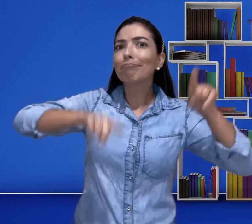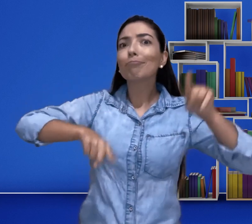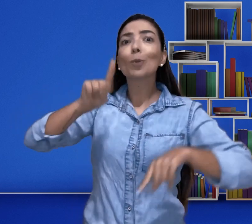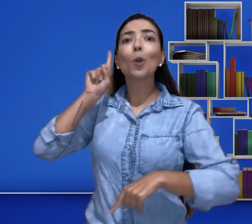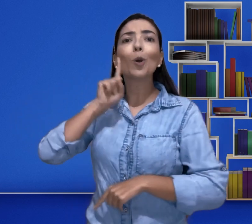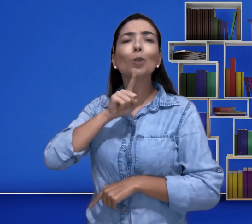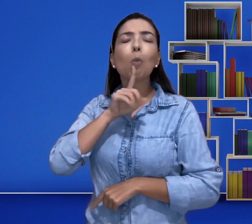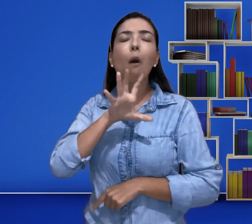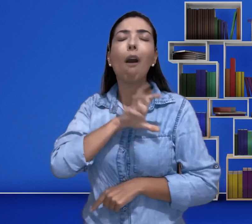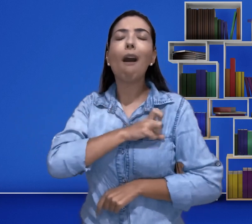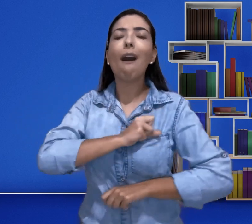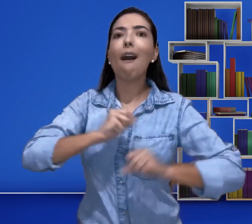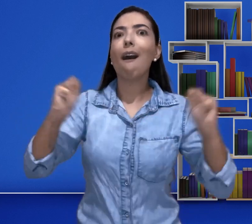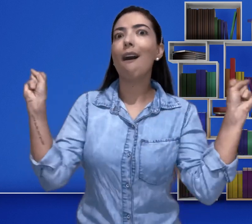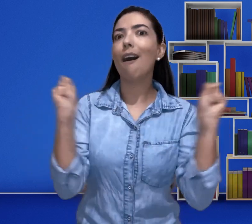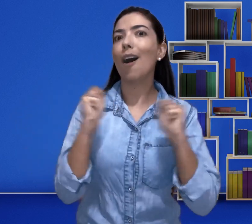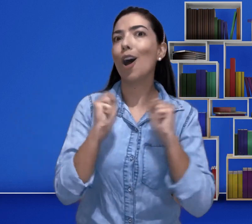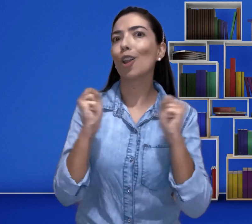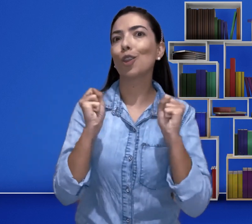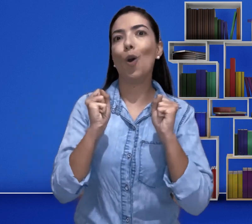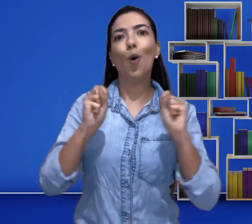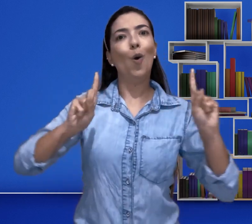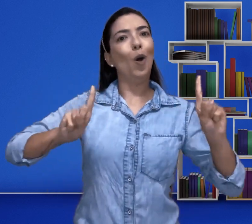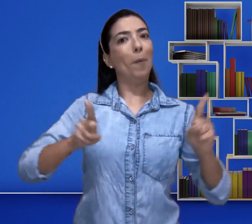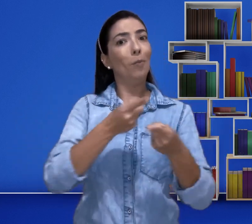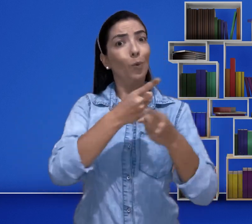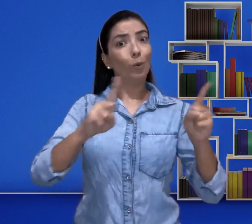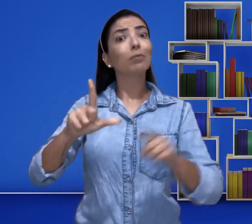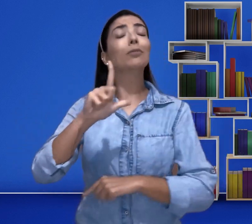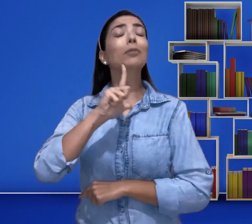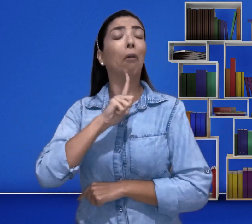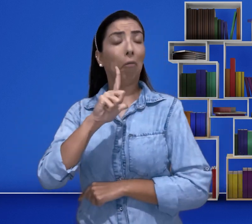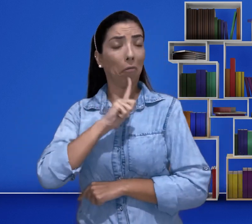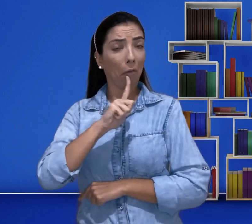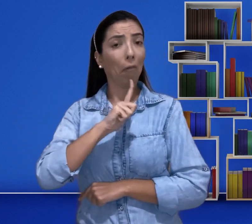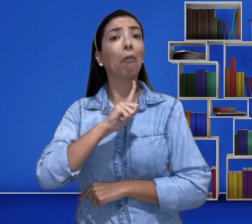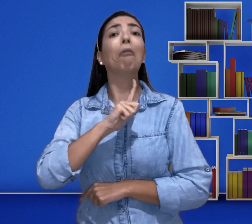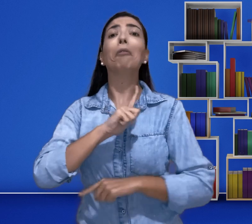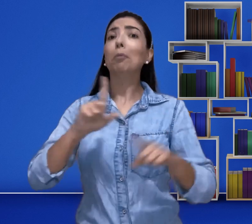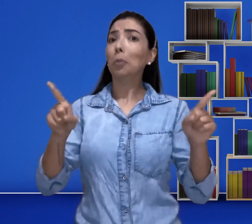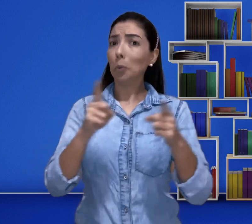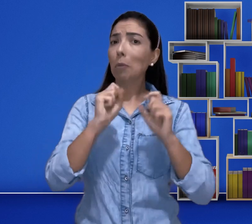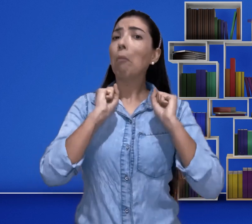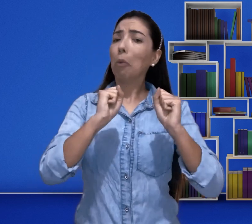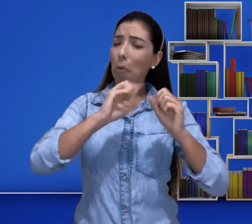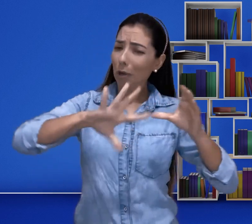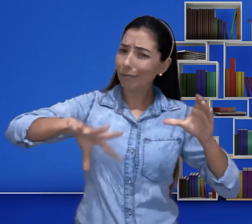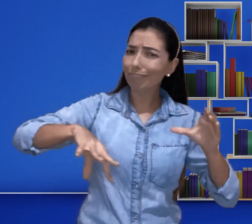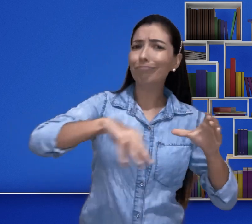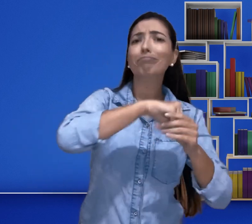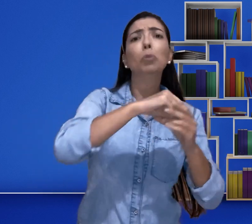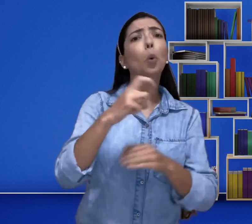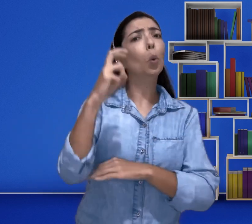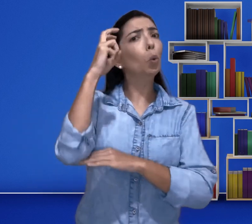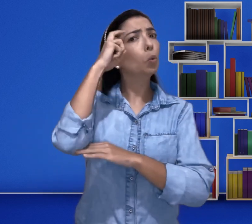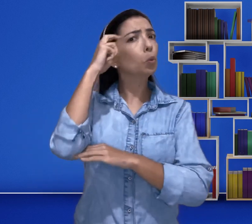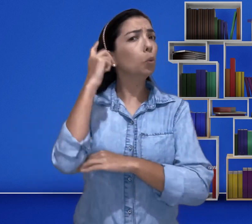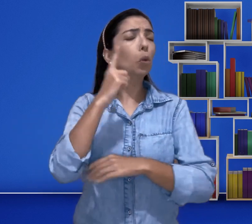Alguns surdos adoram música. Pois é, tem alguns surdos que gostam da música, por isso ela